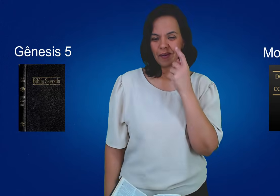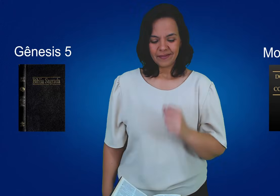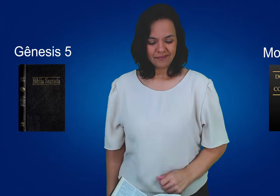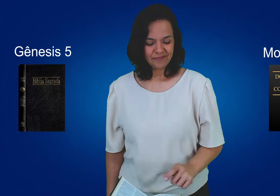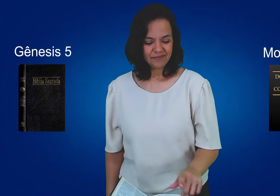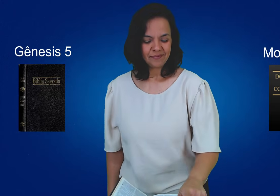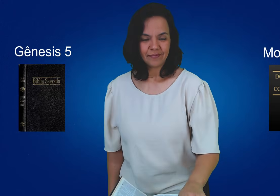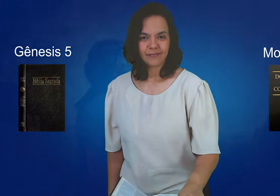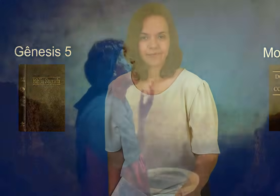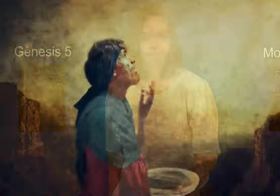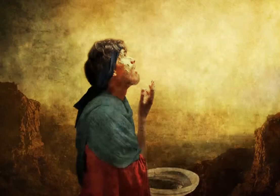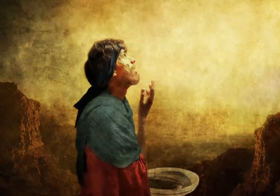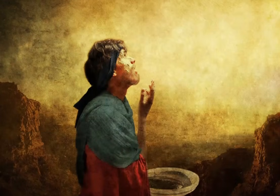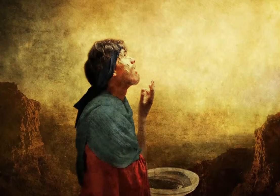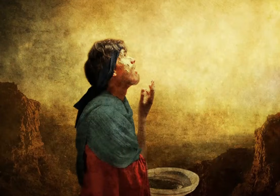o Enoque?